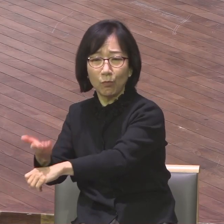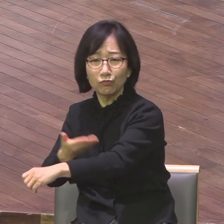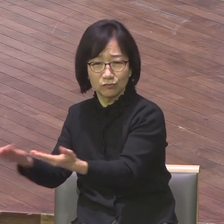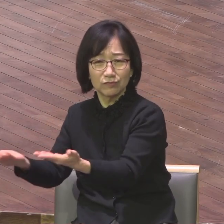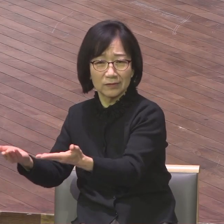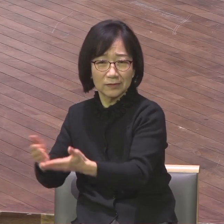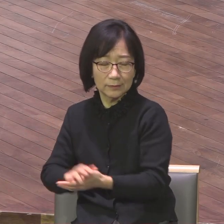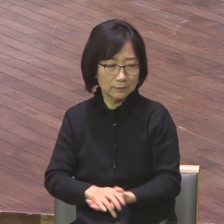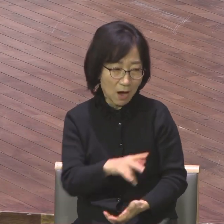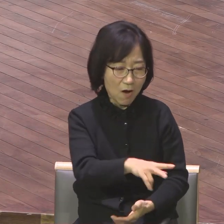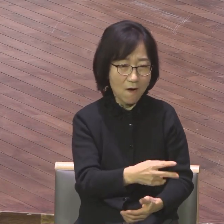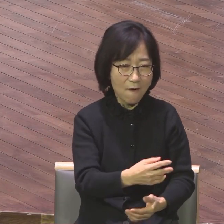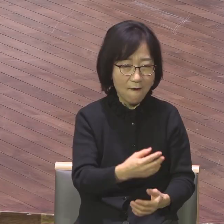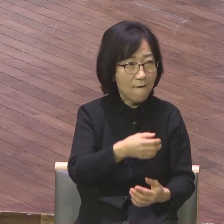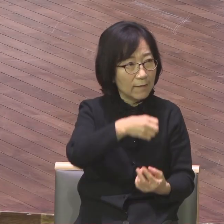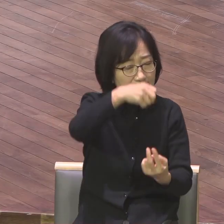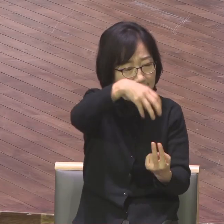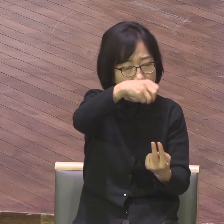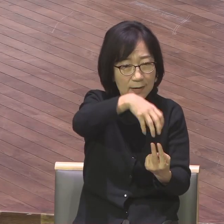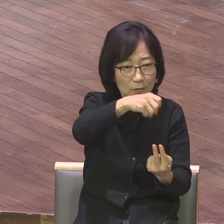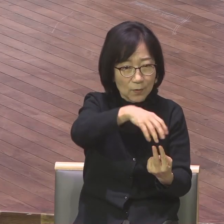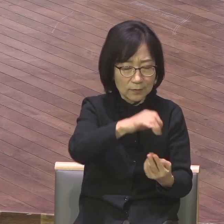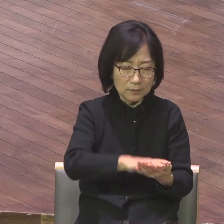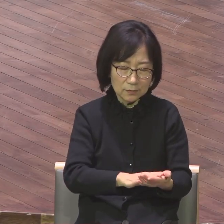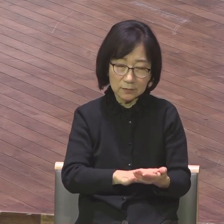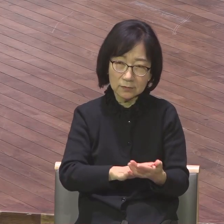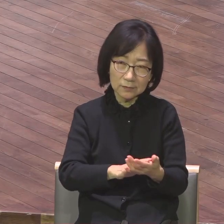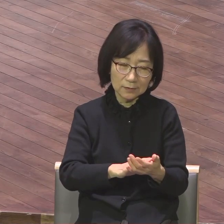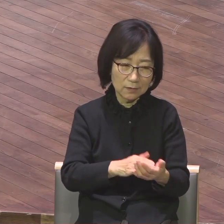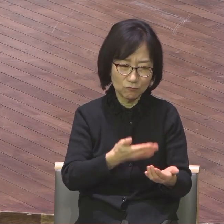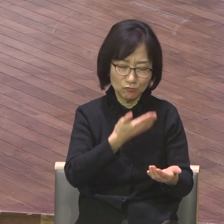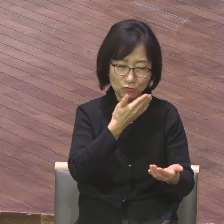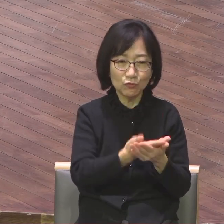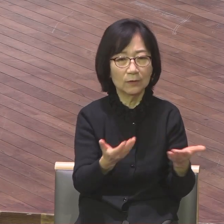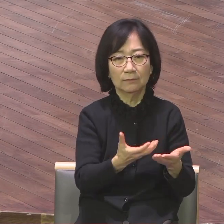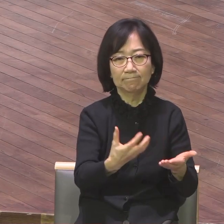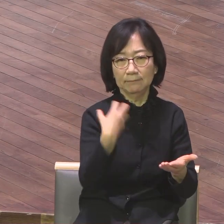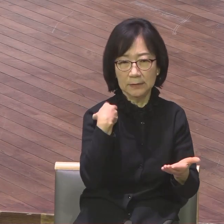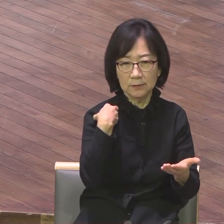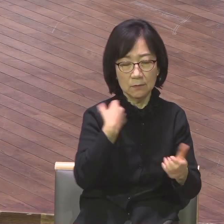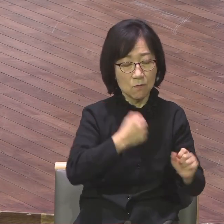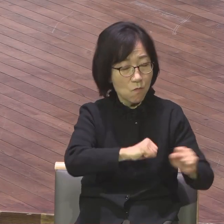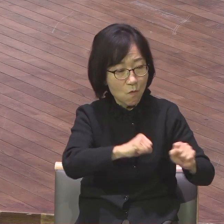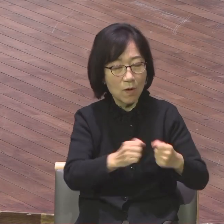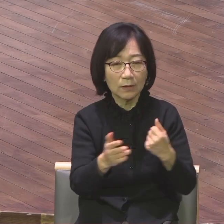요한은 사역을 일찍 시작했어요. 그러니까 이스라엘에서 세례 요한을 모르는 사람이 없단 말이에요.